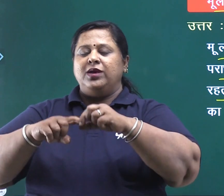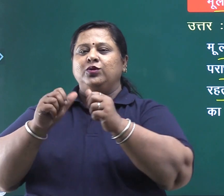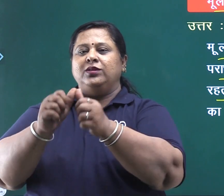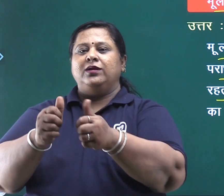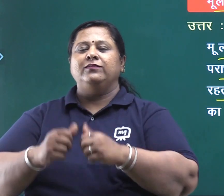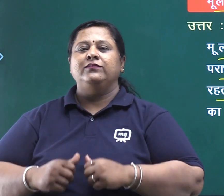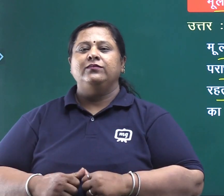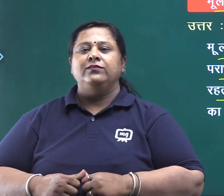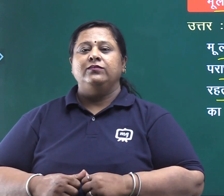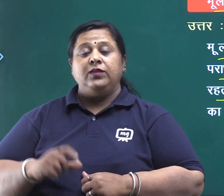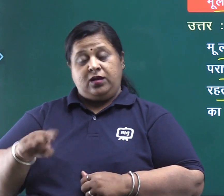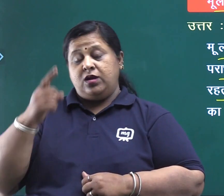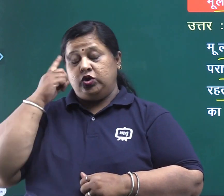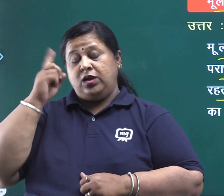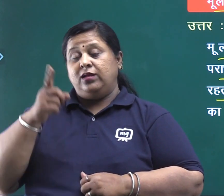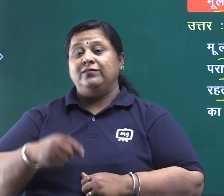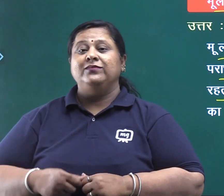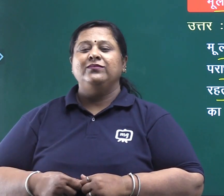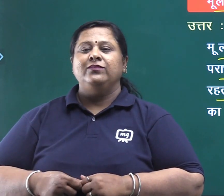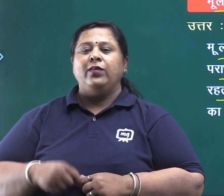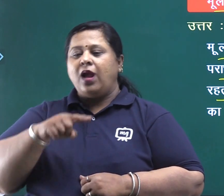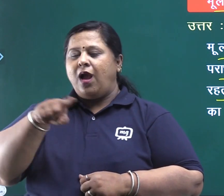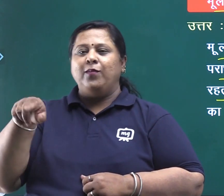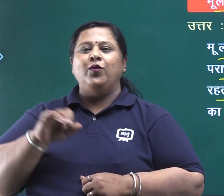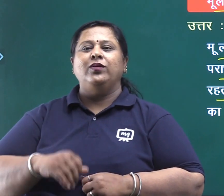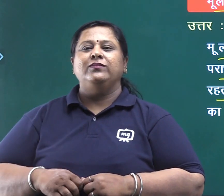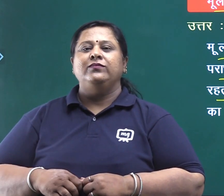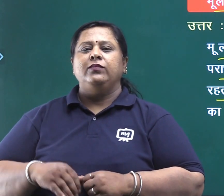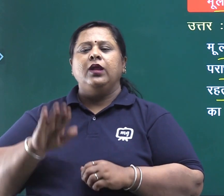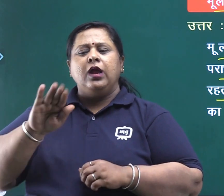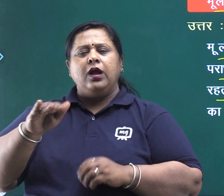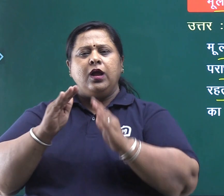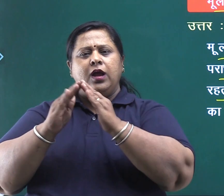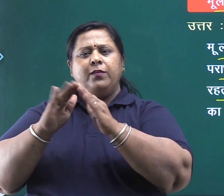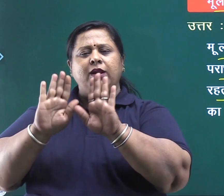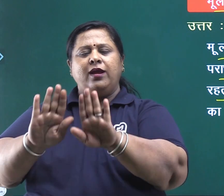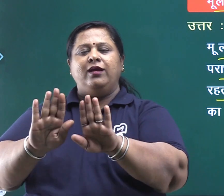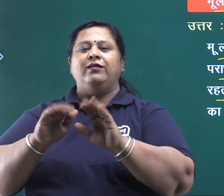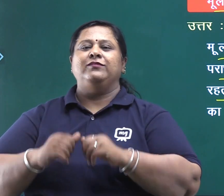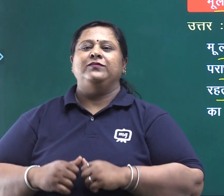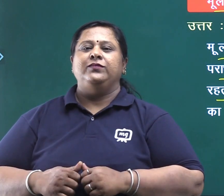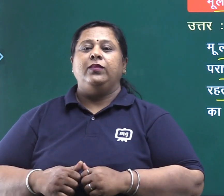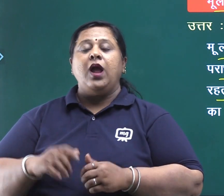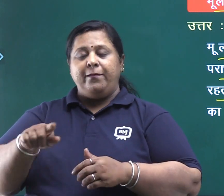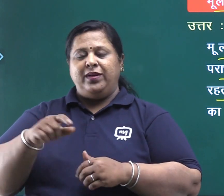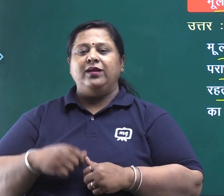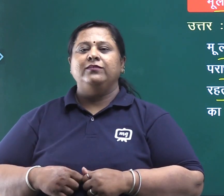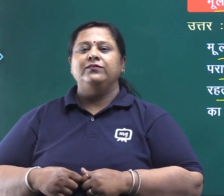प्रश्नोत्तर यहाँ जाने। आप लोग घर पर रहकर